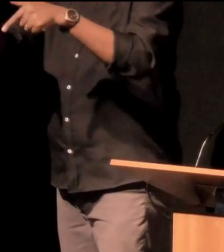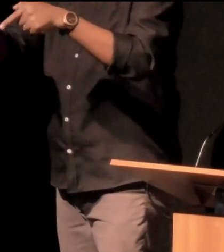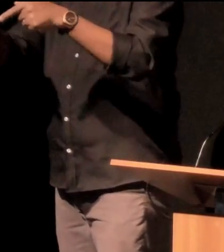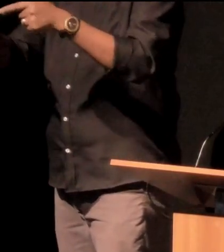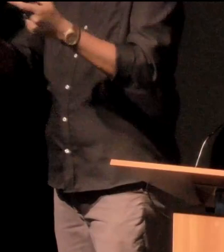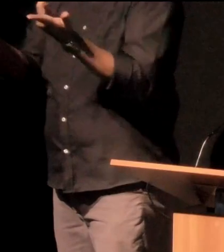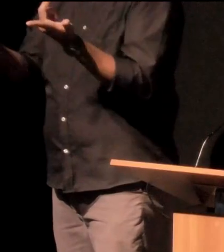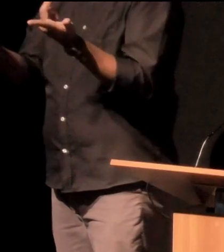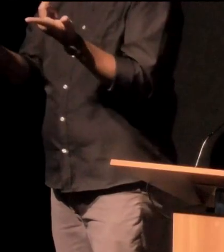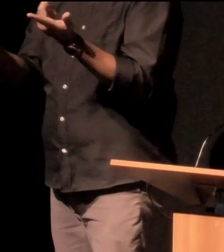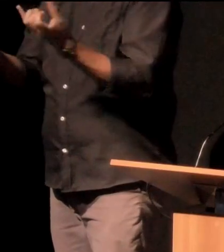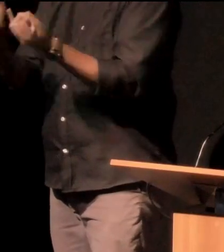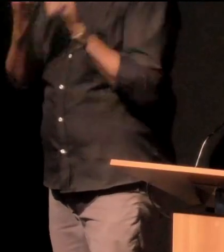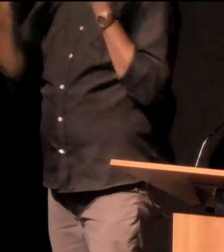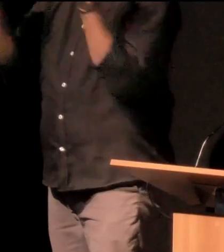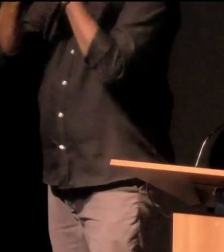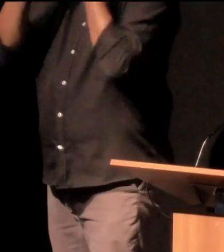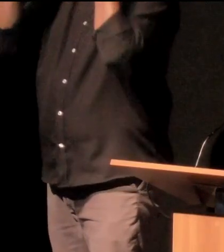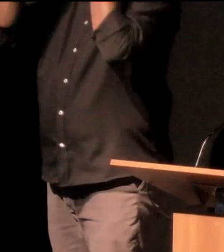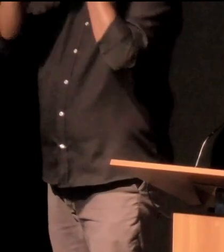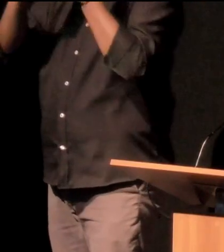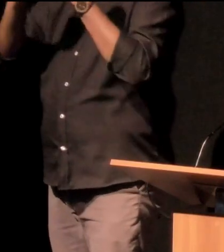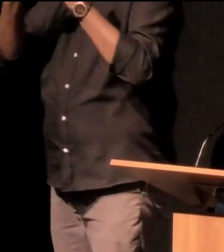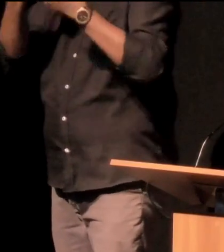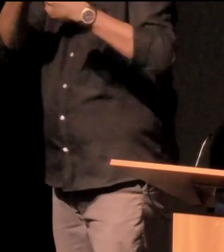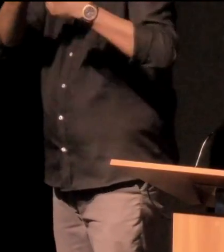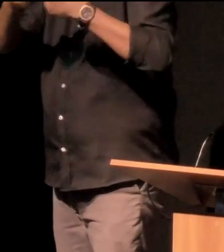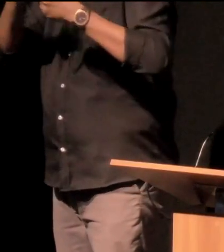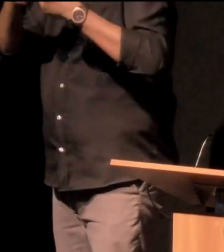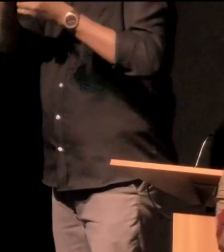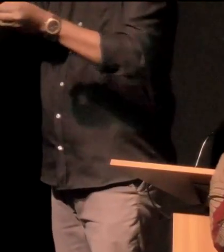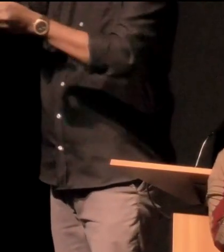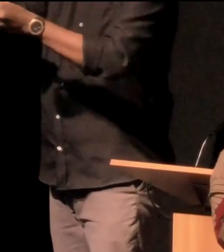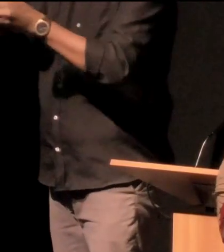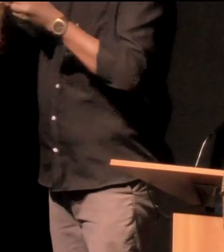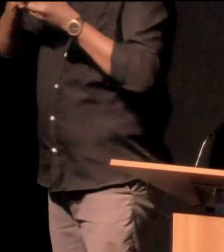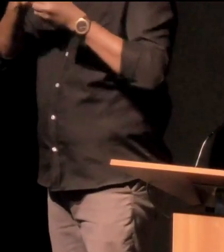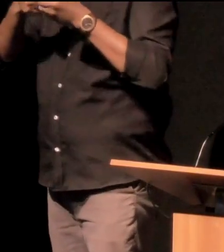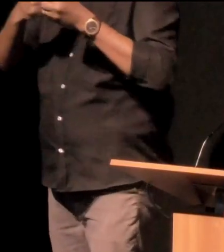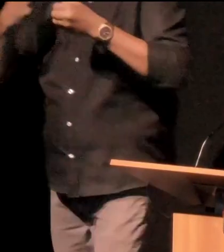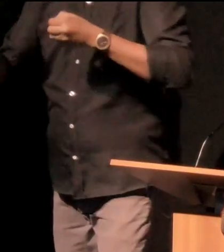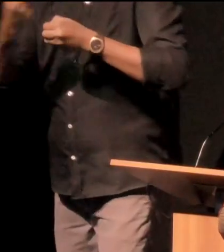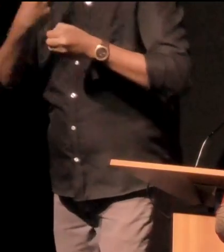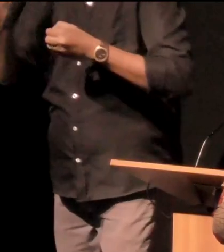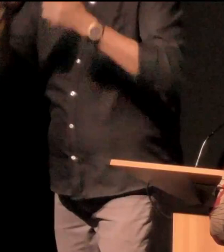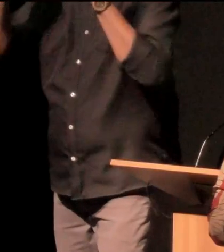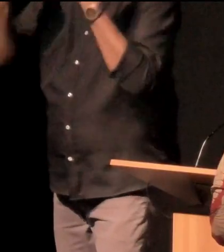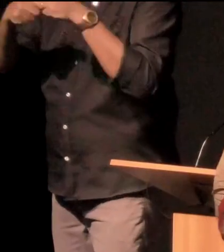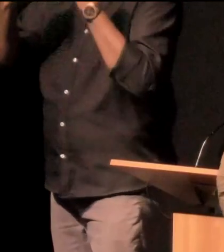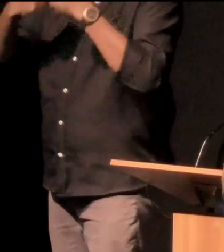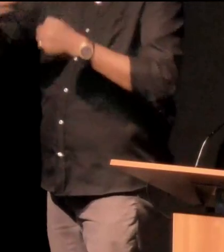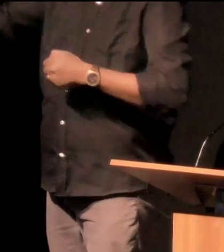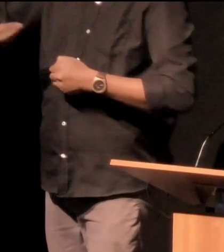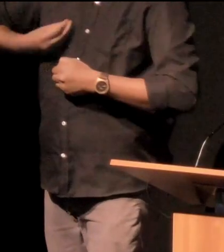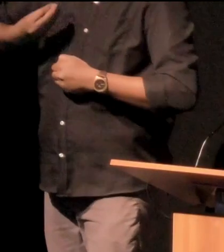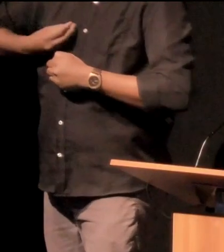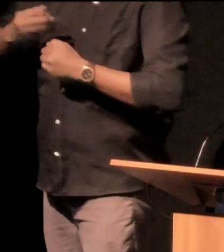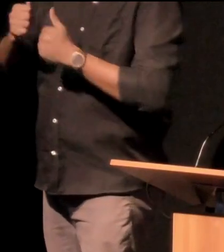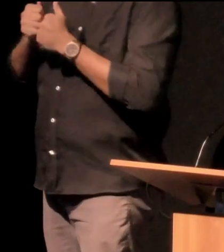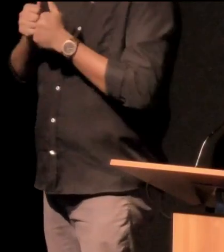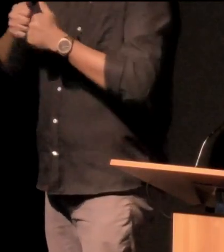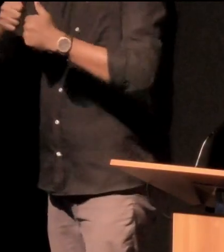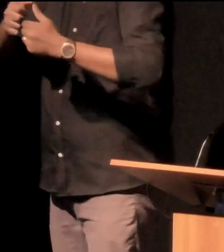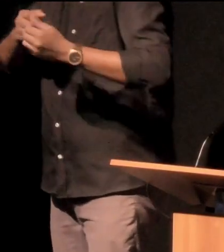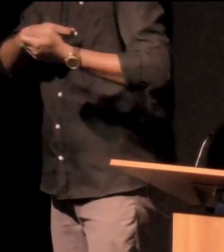como uma questão como um problema para o município então a gente precisa aí uma presença maior no controle